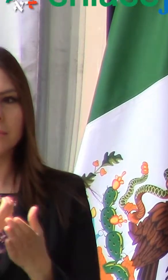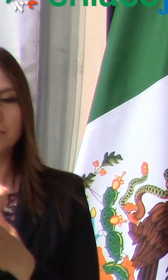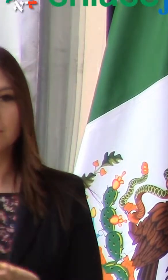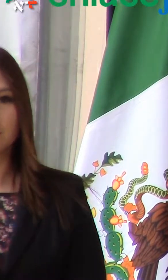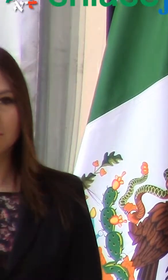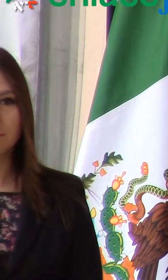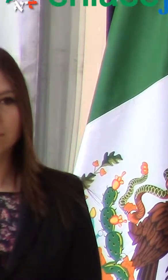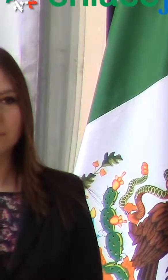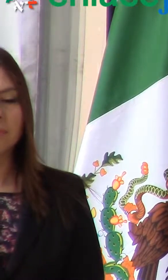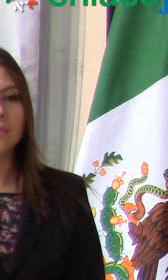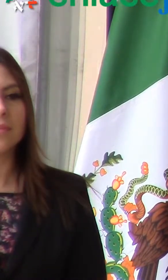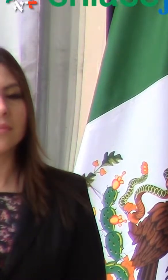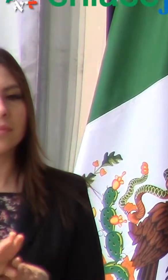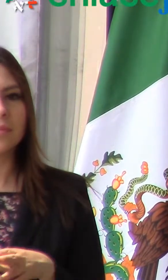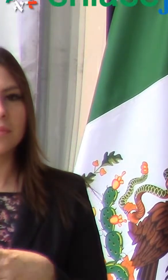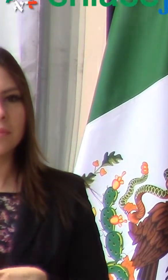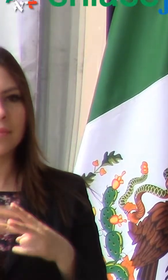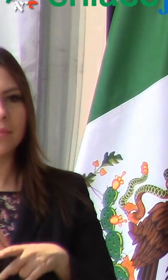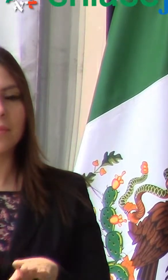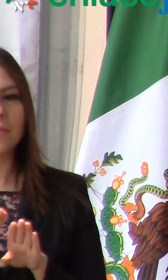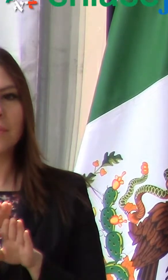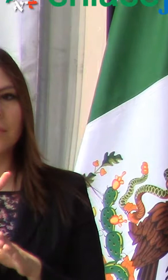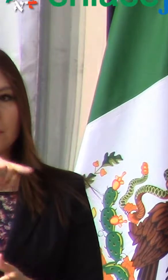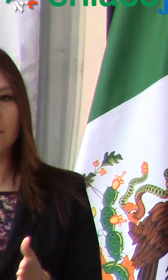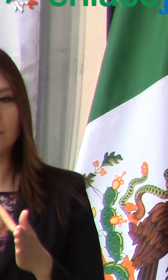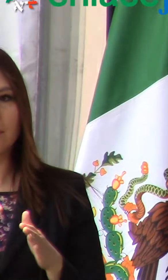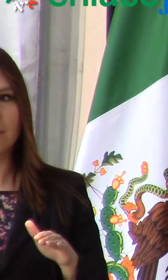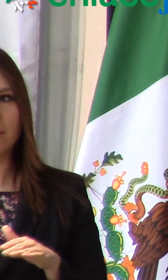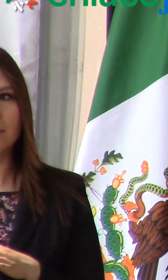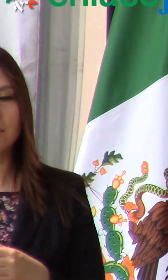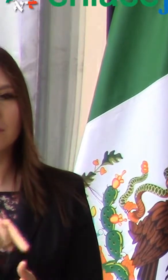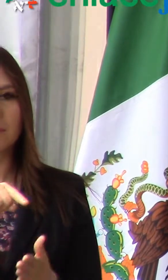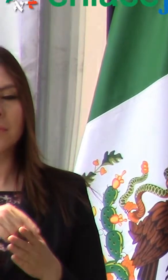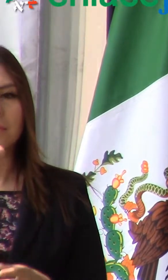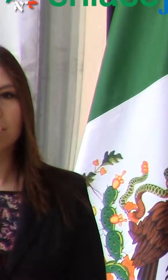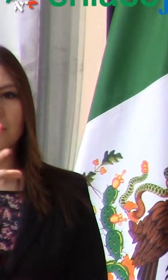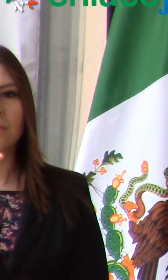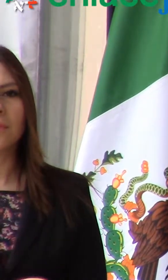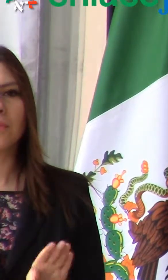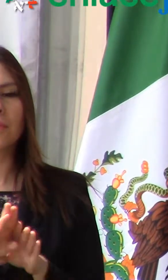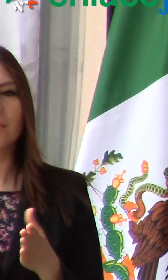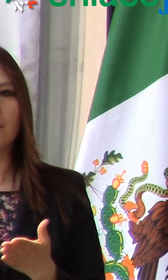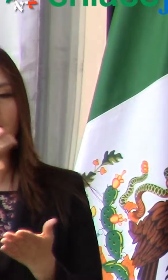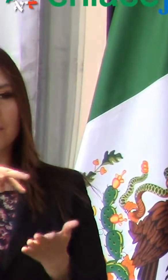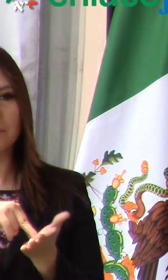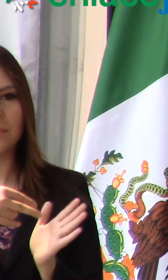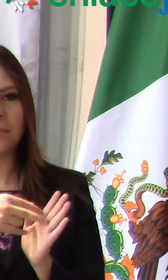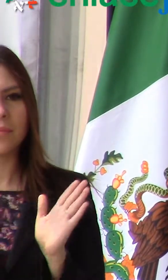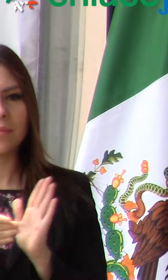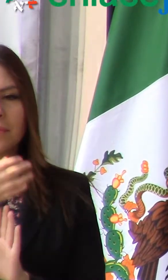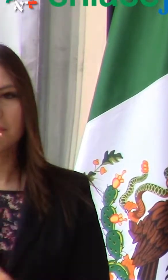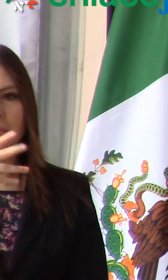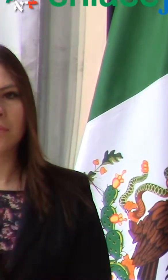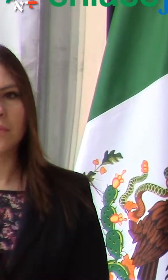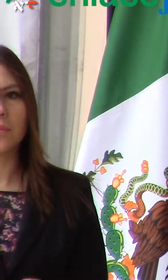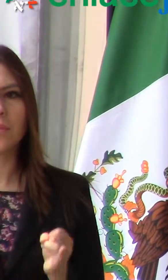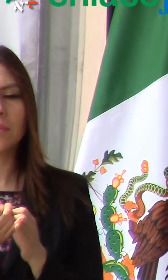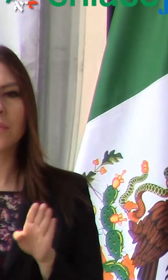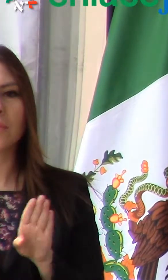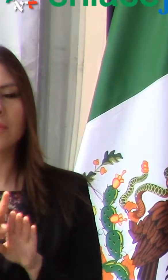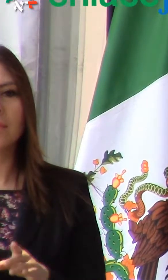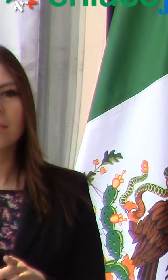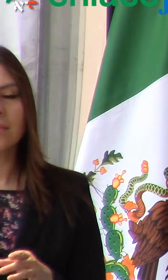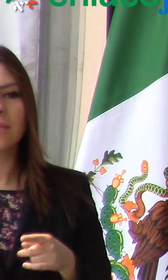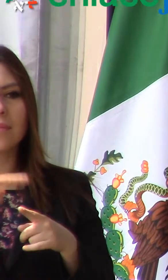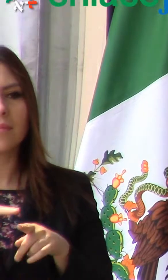facultad, al estar presente en una instalación tan magnífica, no por su diseño arquitectónico que es grandioso, sino por sus